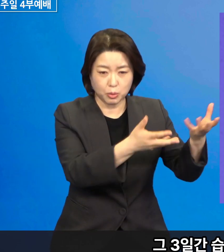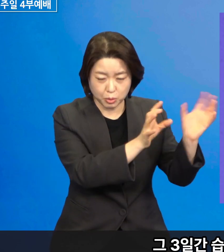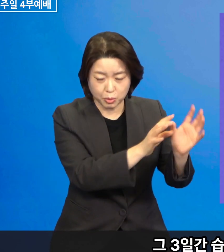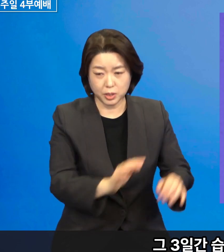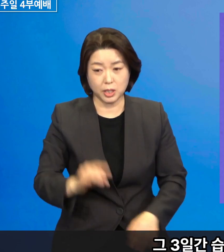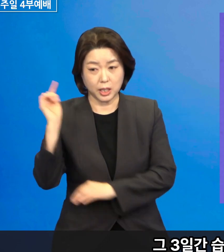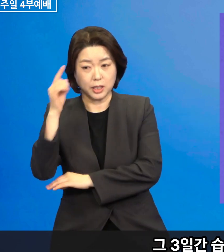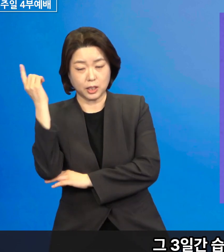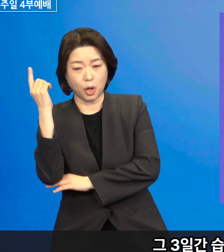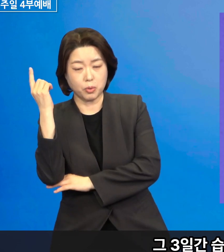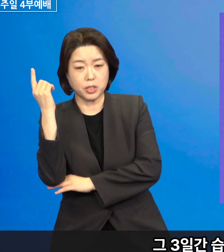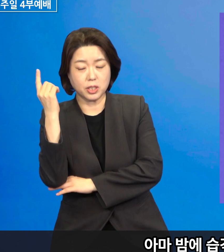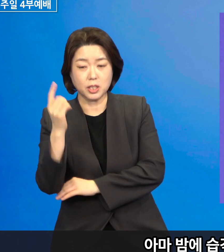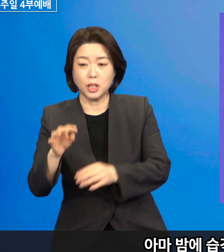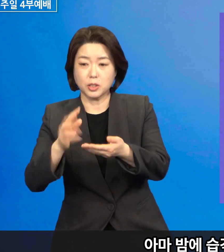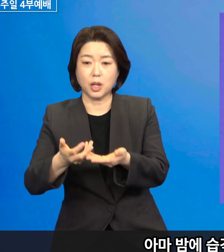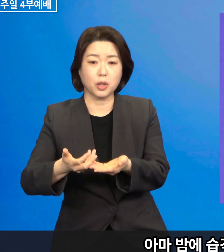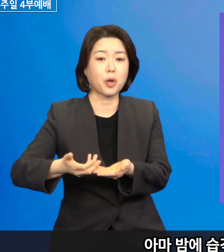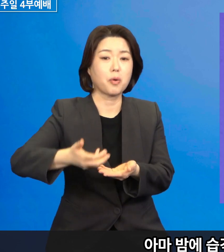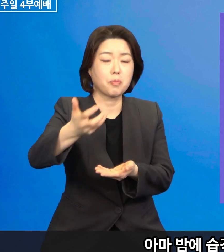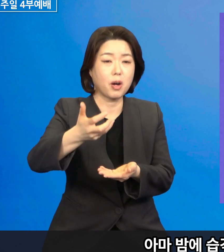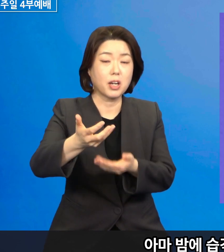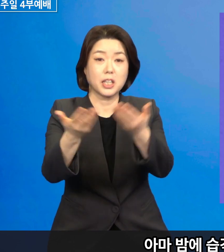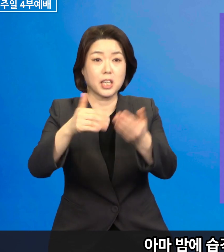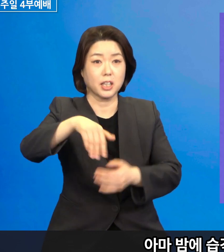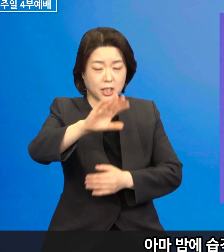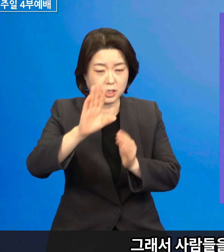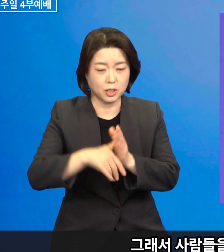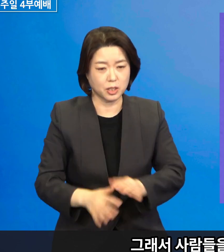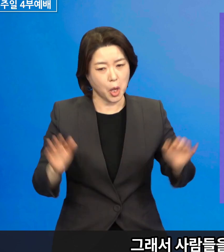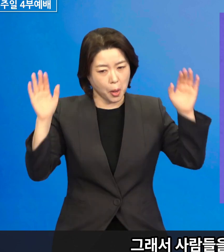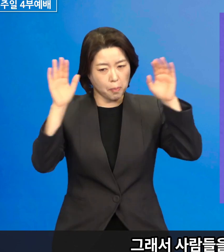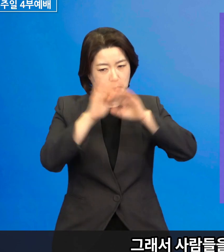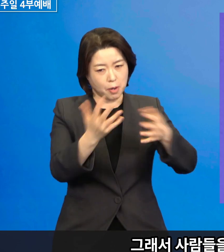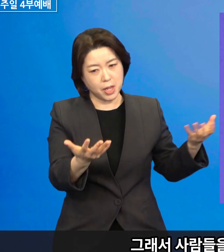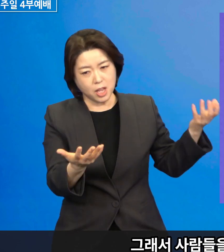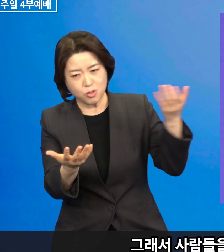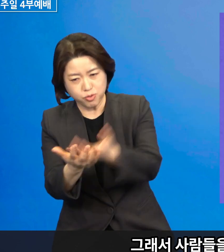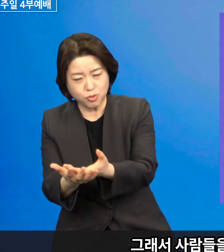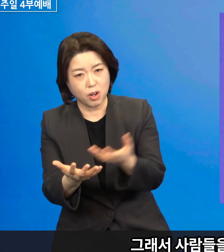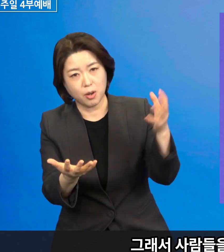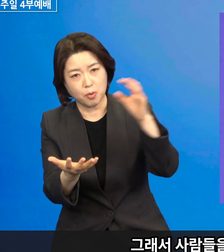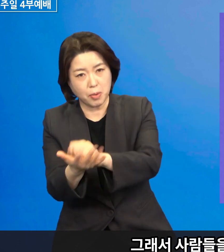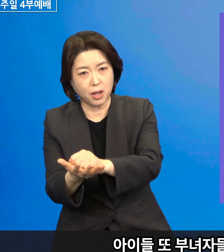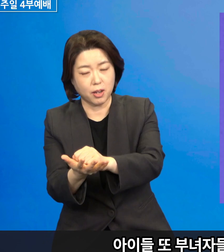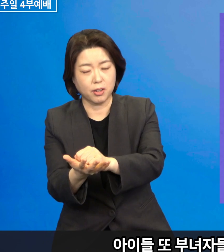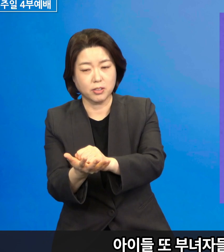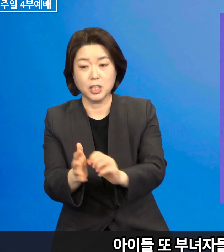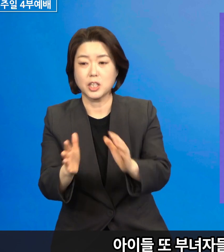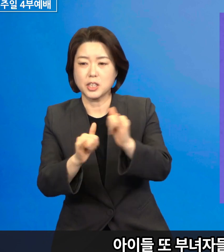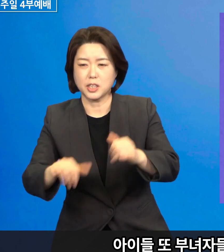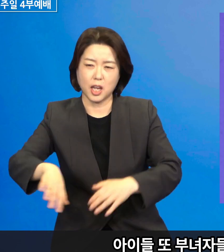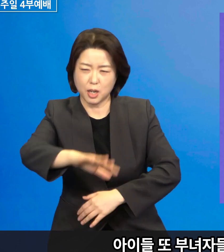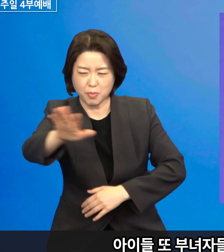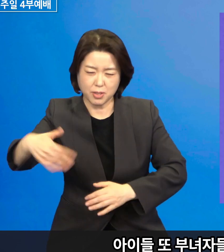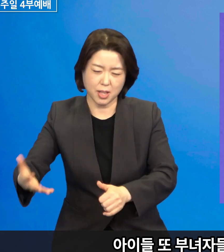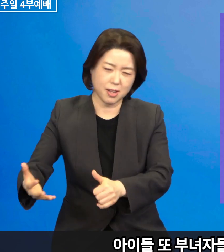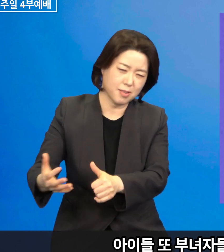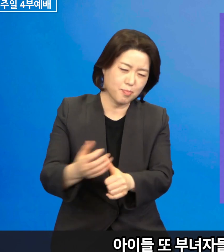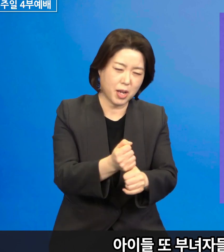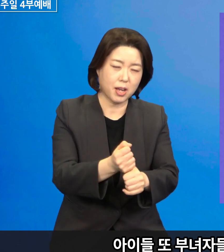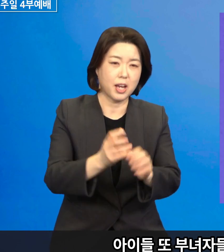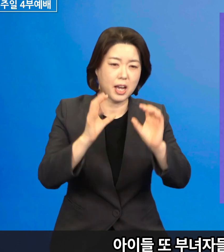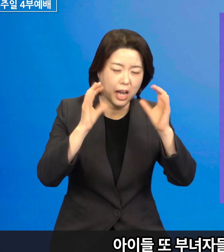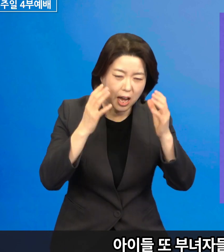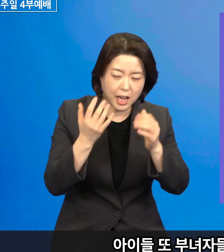그 3일간 습격을 한 겁니다. 아마 밤에 습격을 했을 겁니다. 그래서 사람들을 다 잡아간 거예요. 아이들, 또